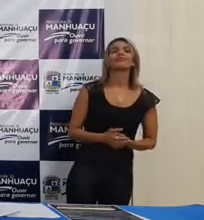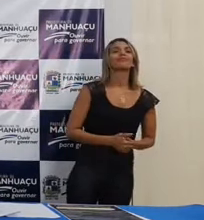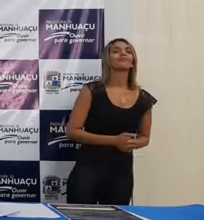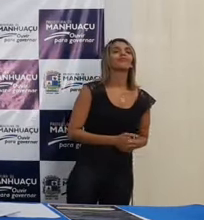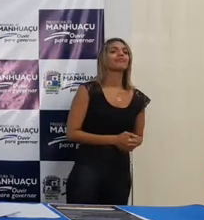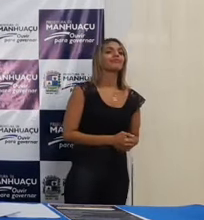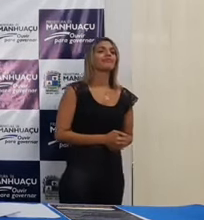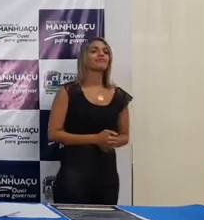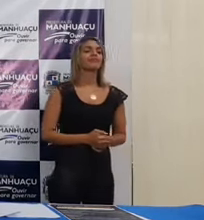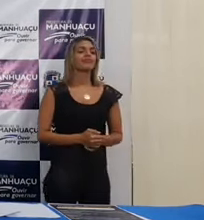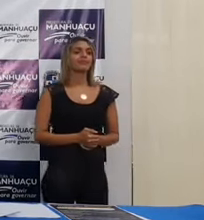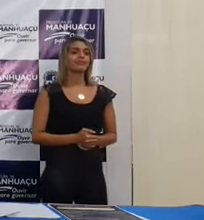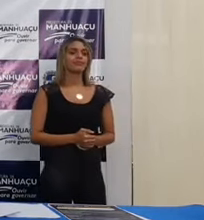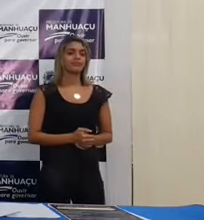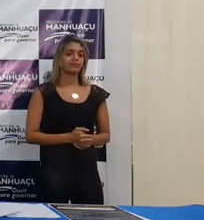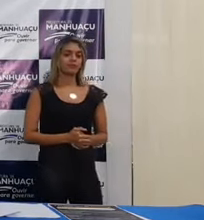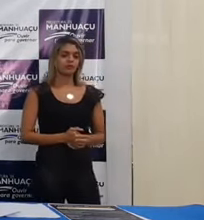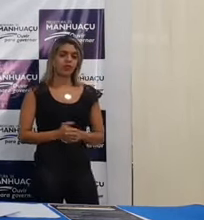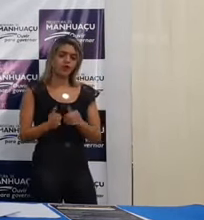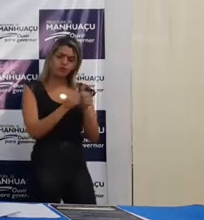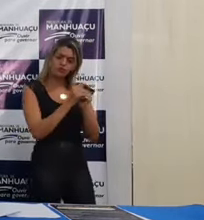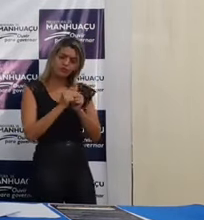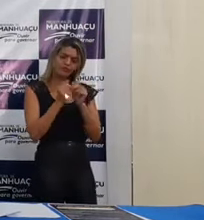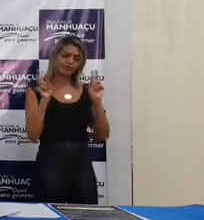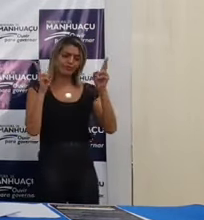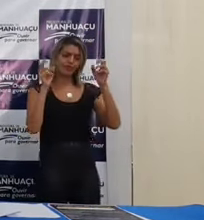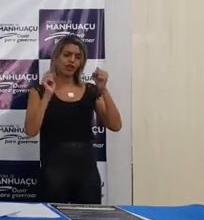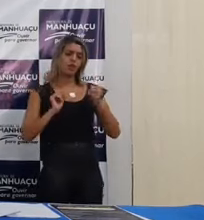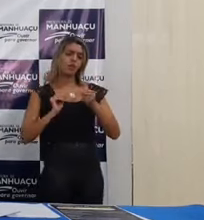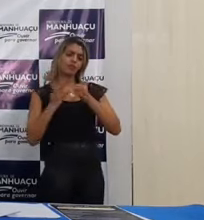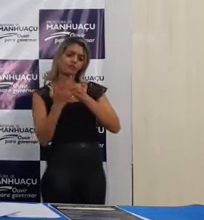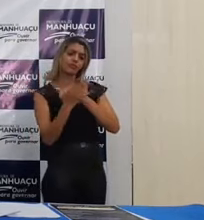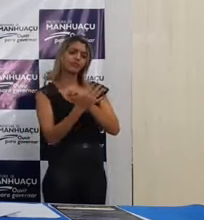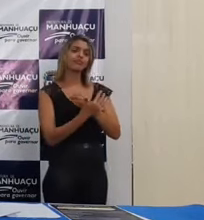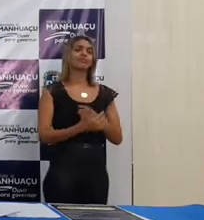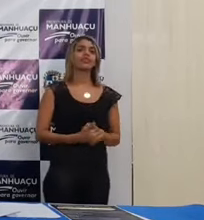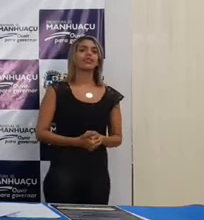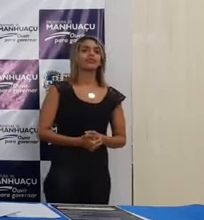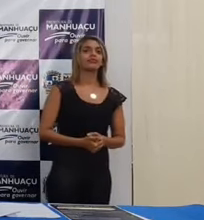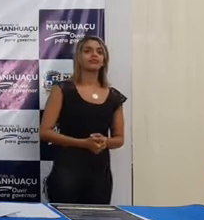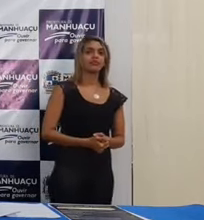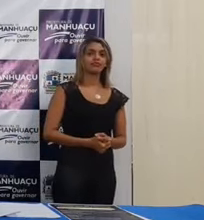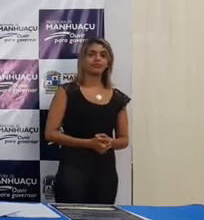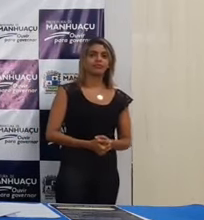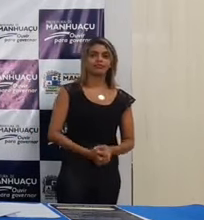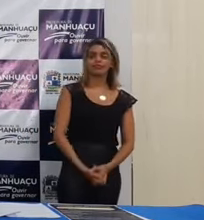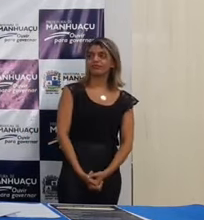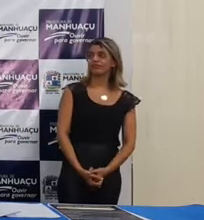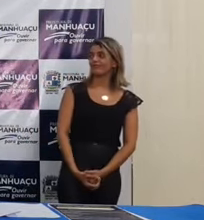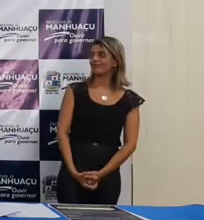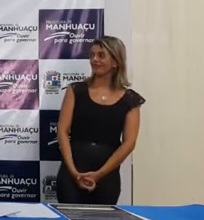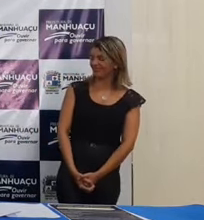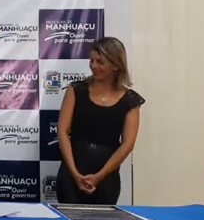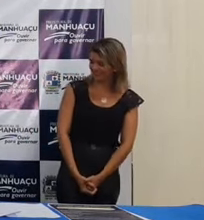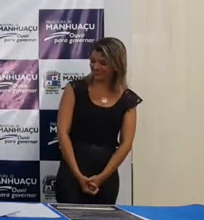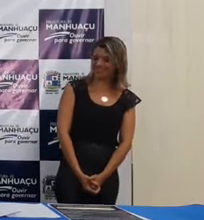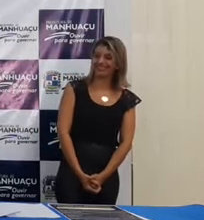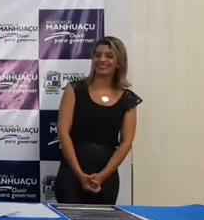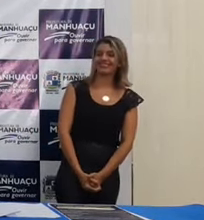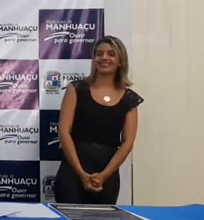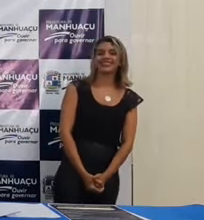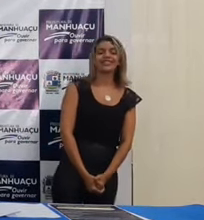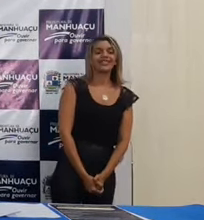transparência e compromisso com a população de Manhuaçu neste momento de pandemia. Agradecemos também a presença da Letícia do Carmo, ela